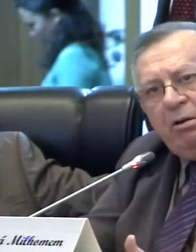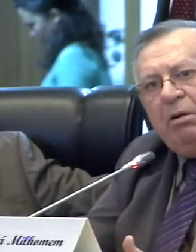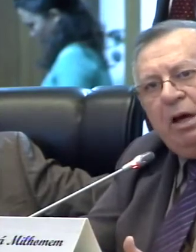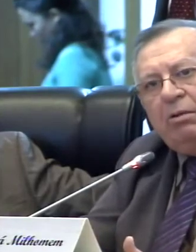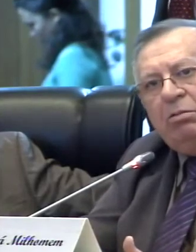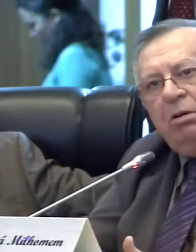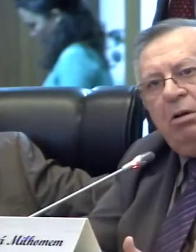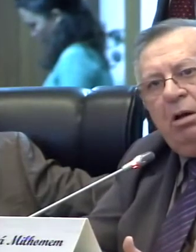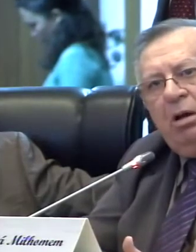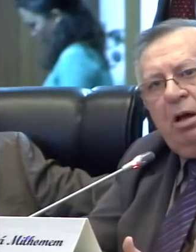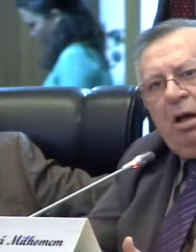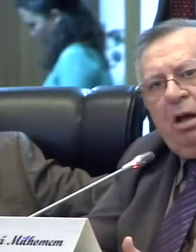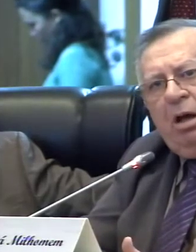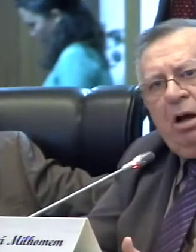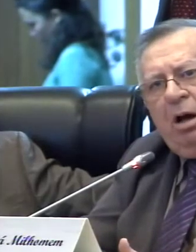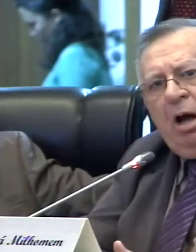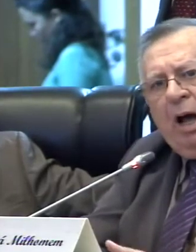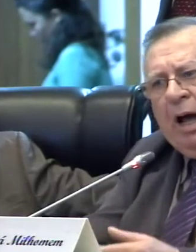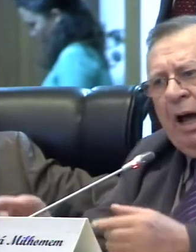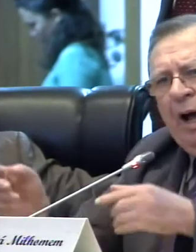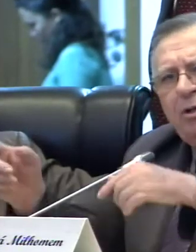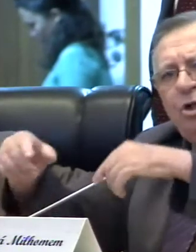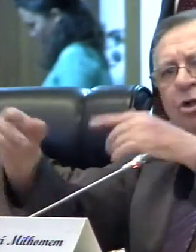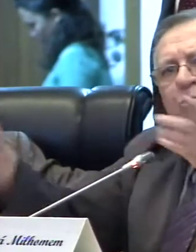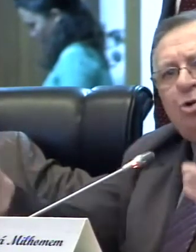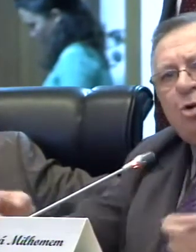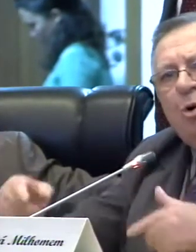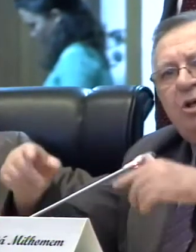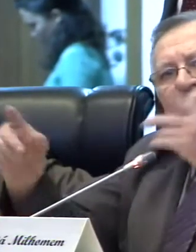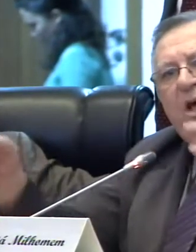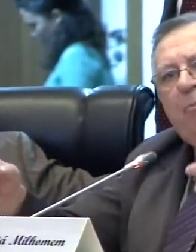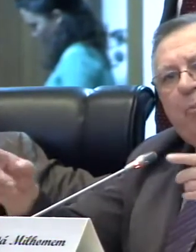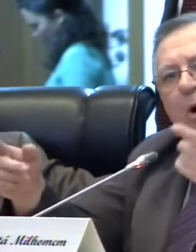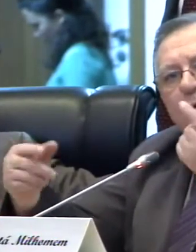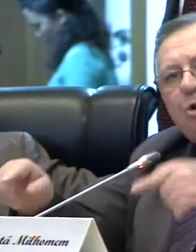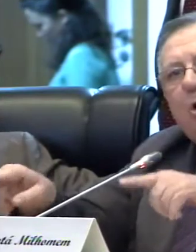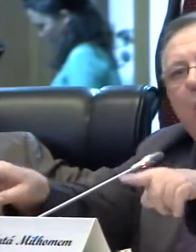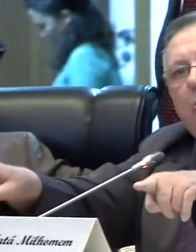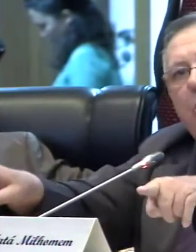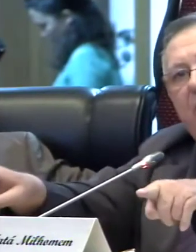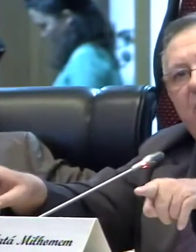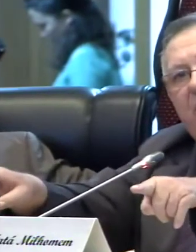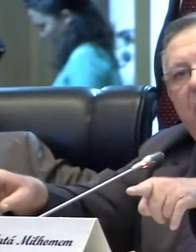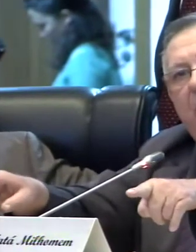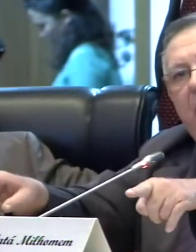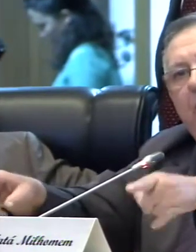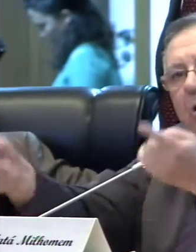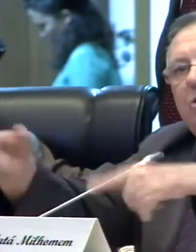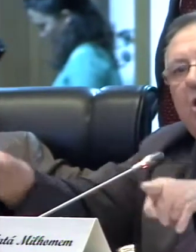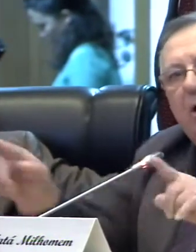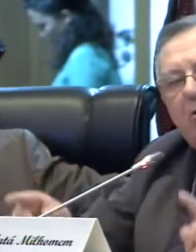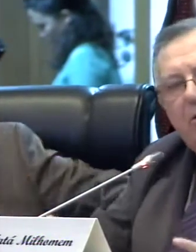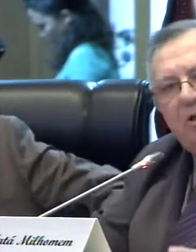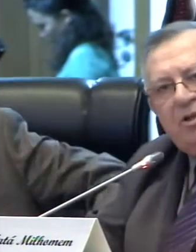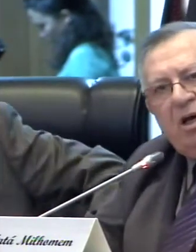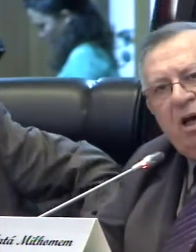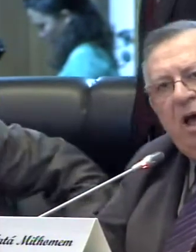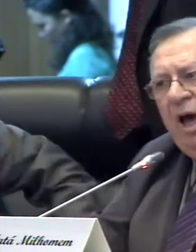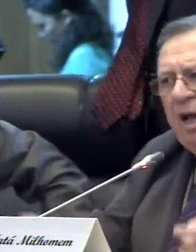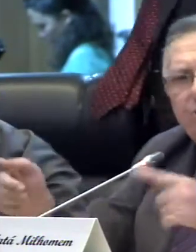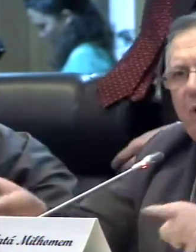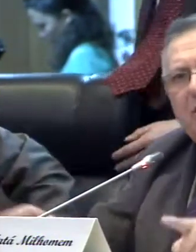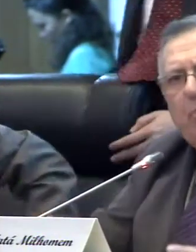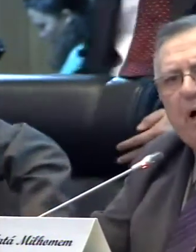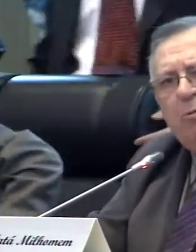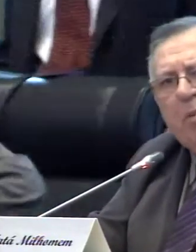deputado Otelino Neto. As discussões que possam acontecer aqui ou deixar de